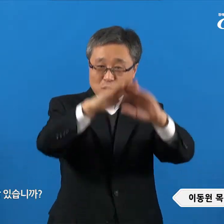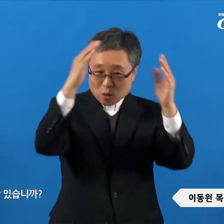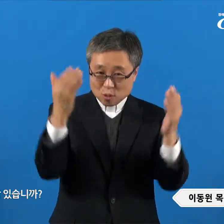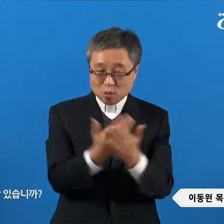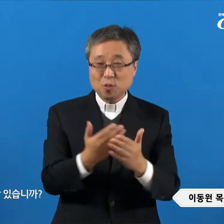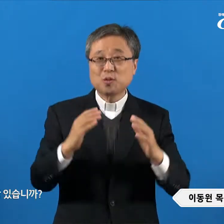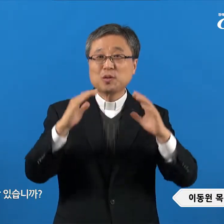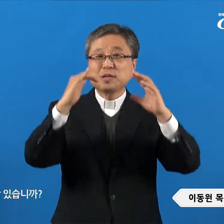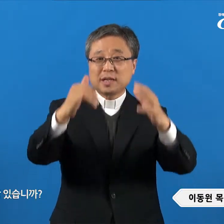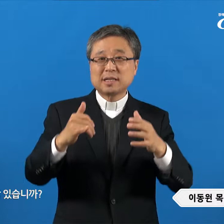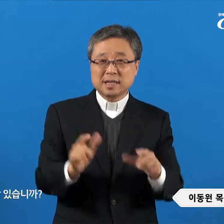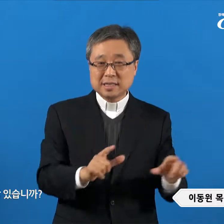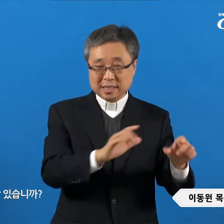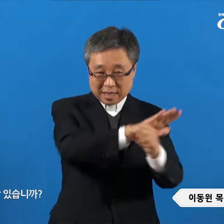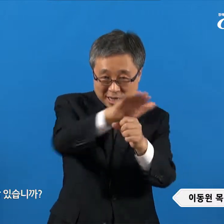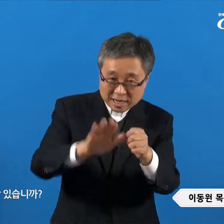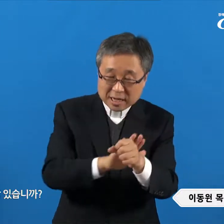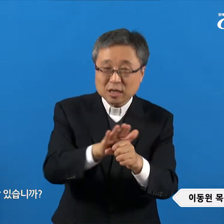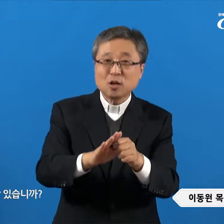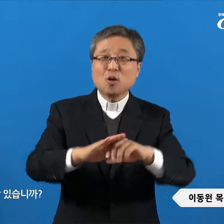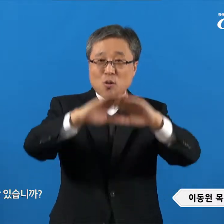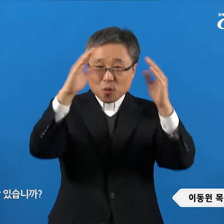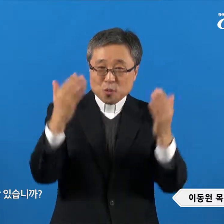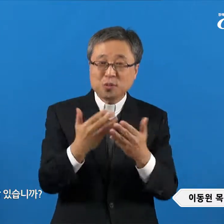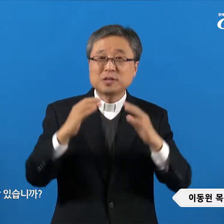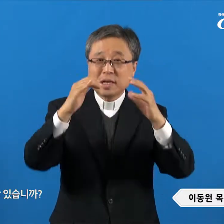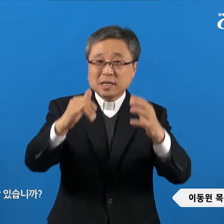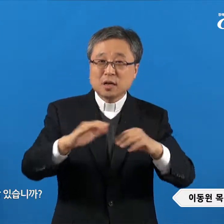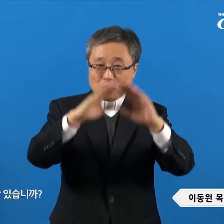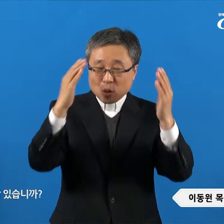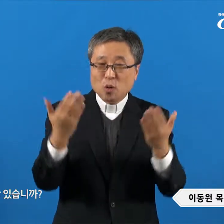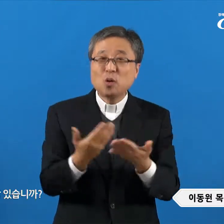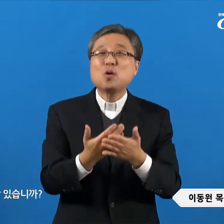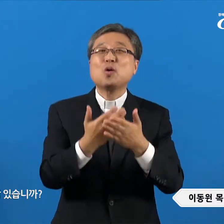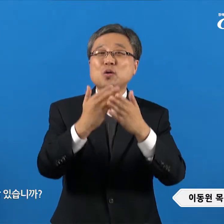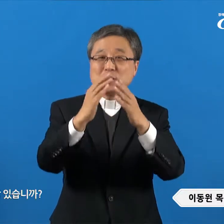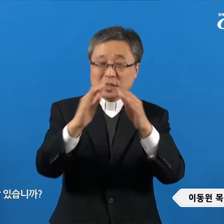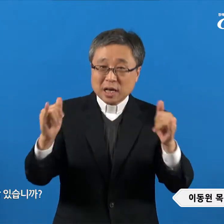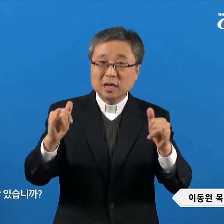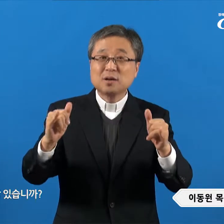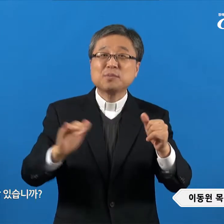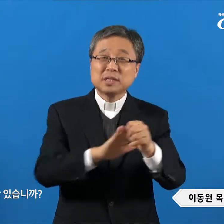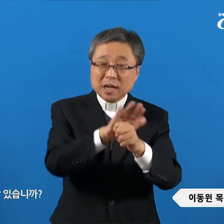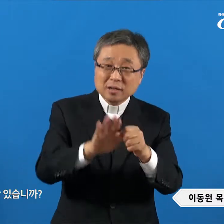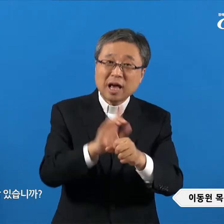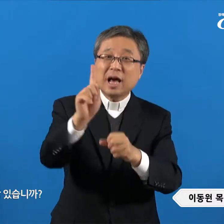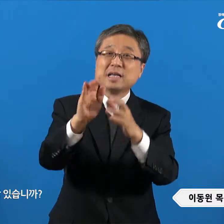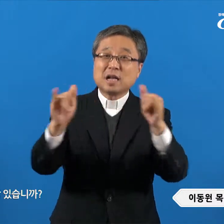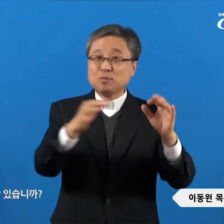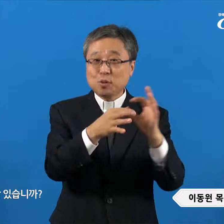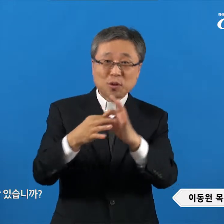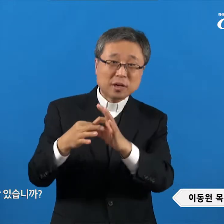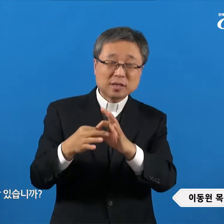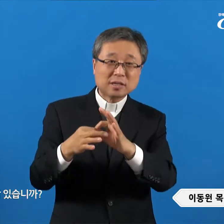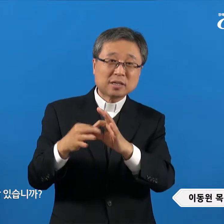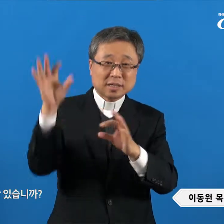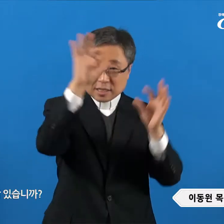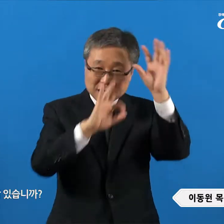세상을 사랑하는 것이요, 온 세상의 모든 사랑도 결국은 한 사람을 통해 찾아옵니다.